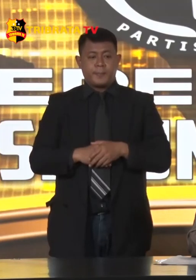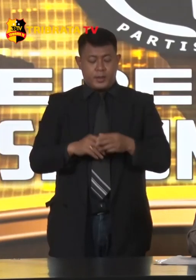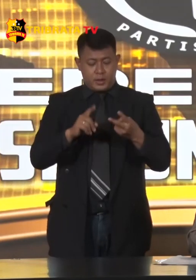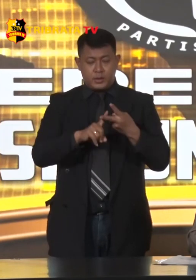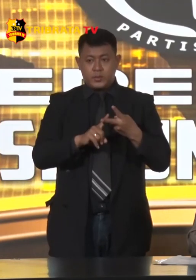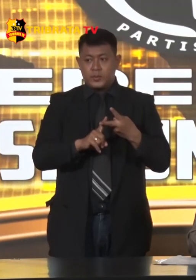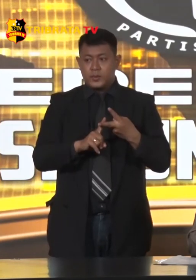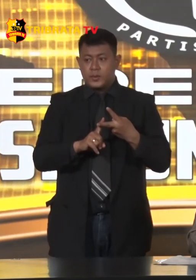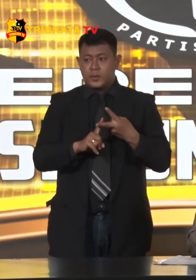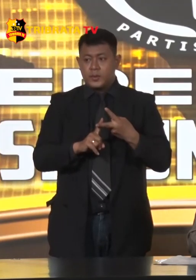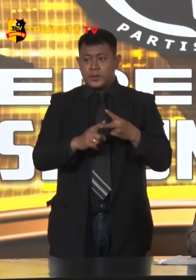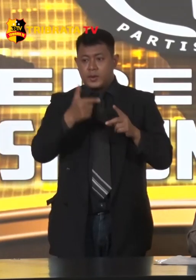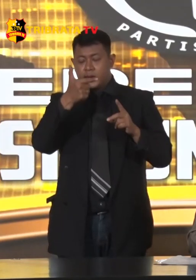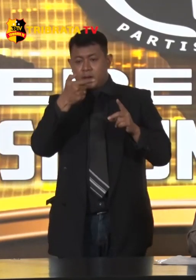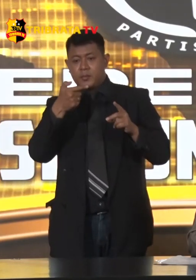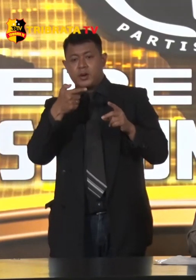Kedua,